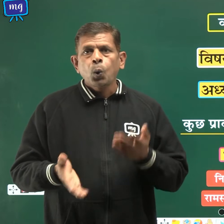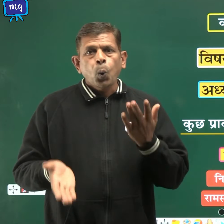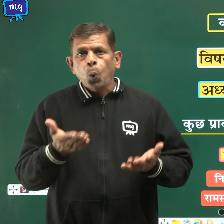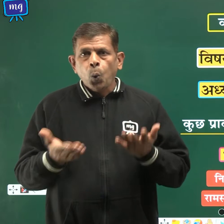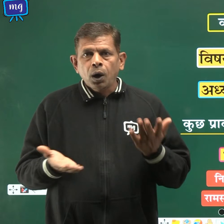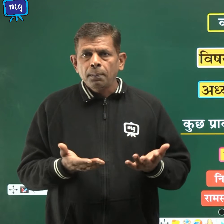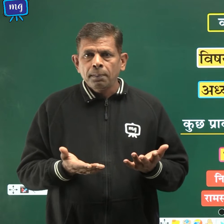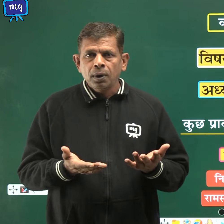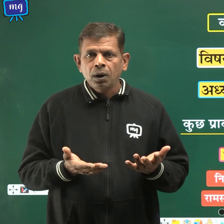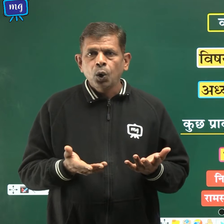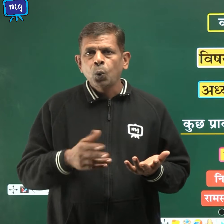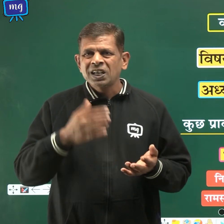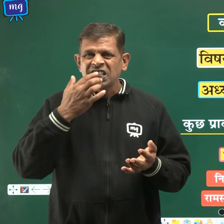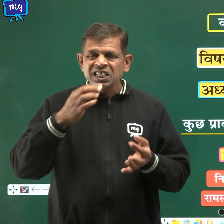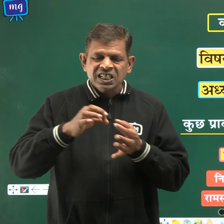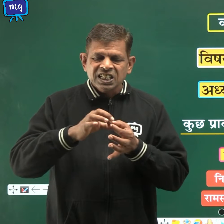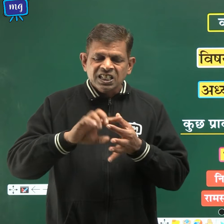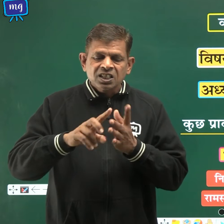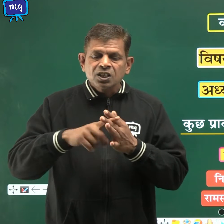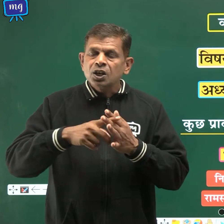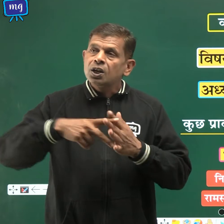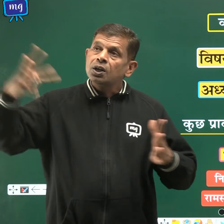भूकंप व तड़ित